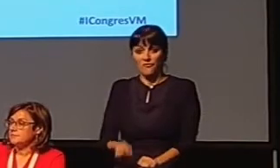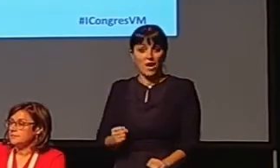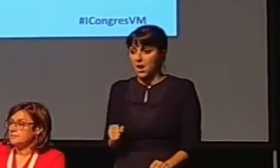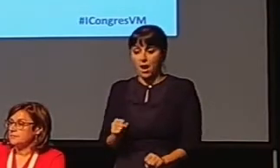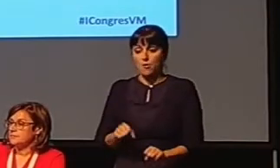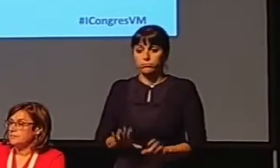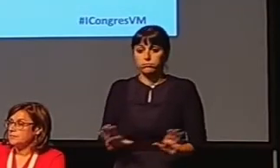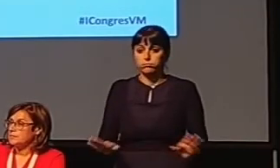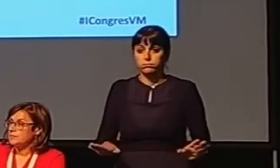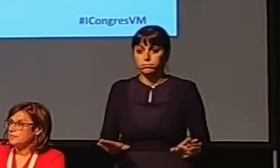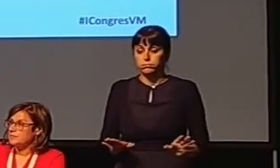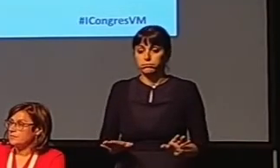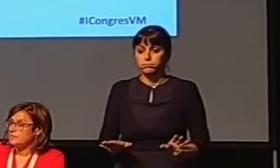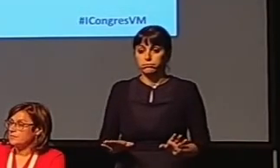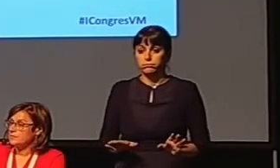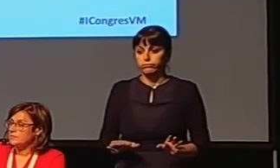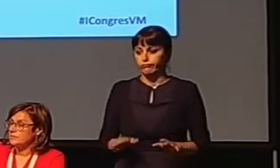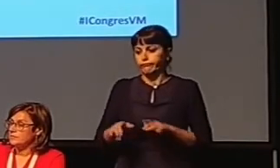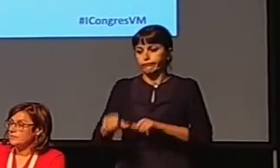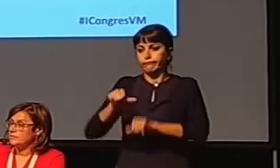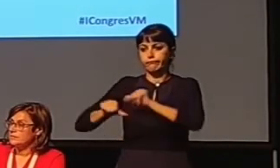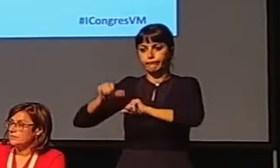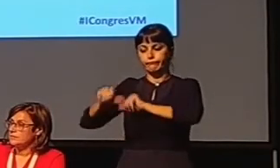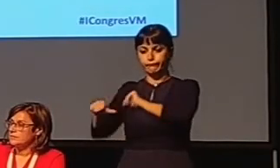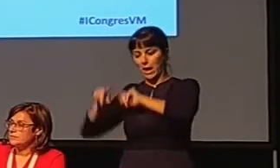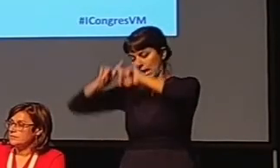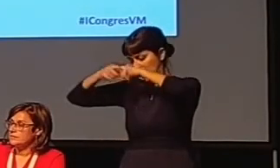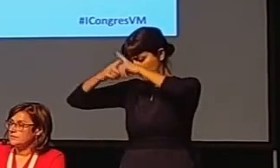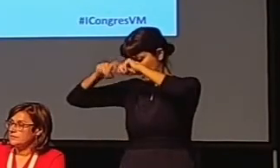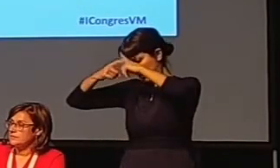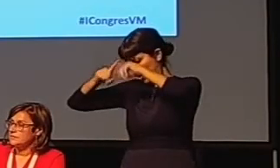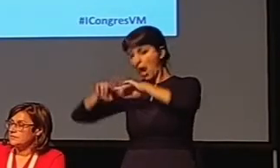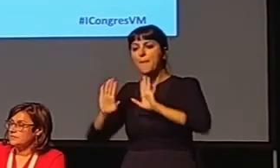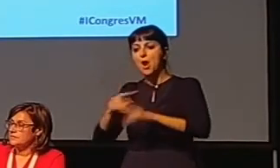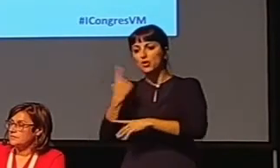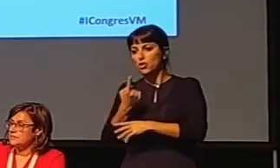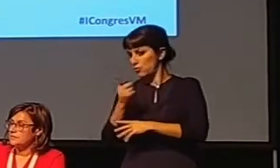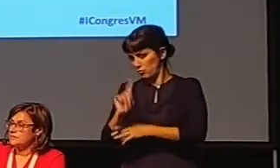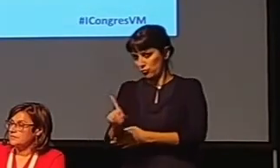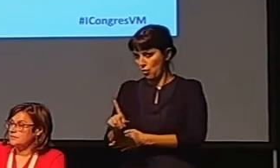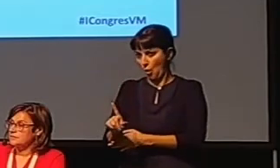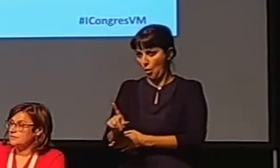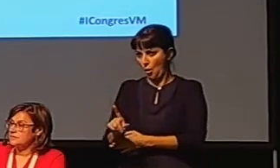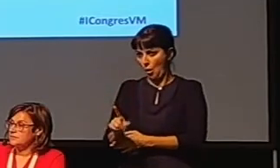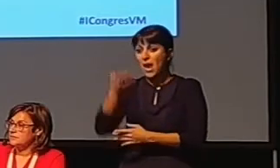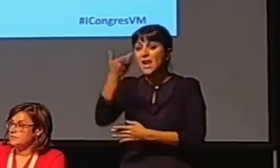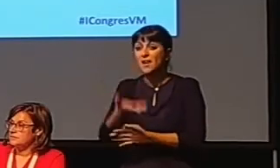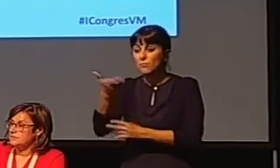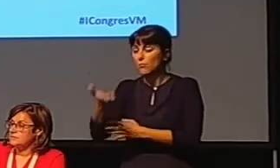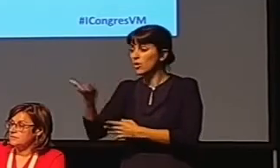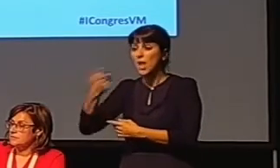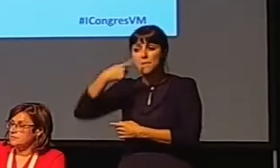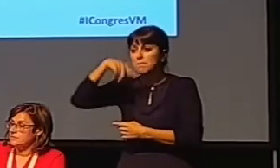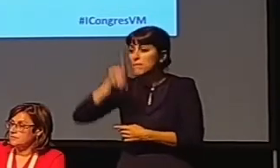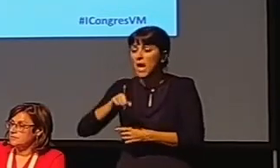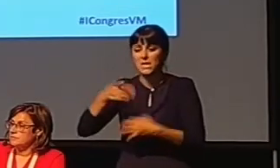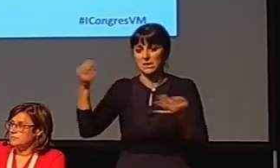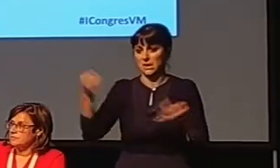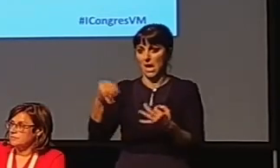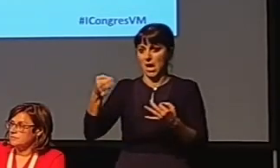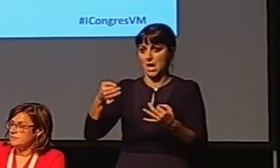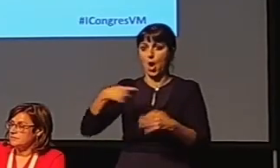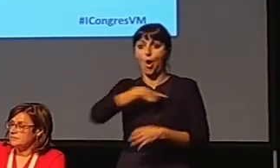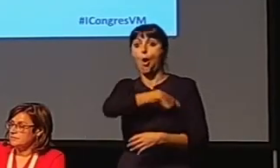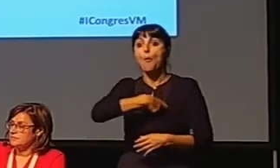Tornem a la casilla número 0, reflexionar, però no reflexionar solites. Perquè una de les qüestions més importants amb el tema de la comissió i que assenyala la